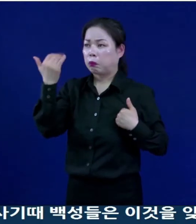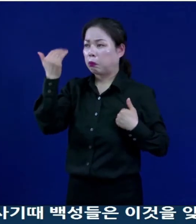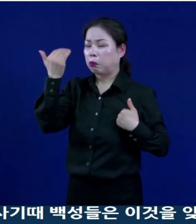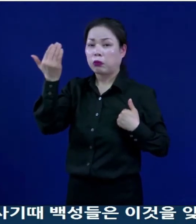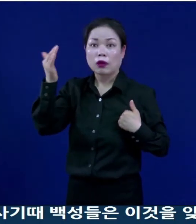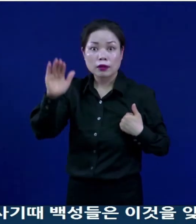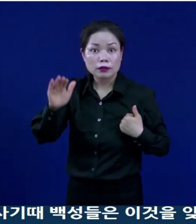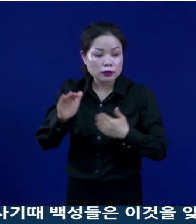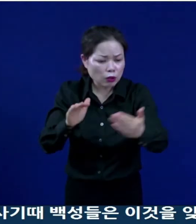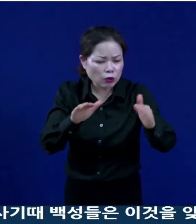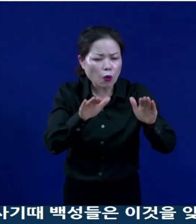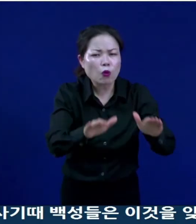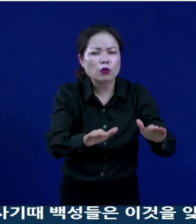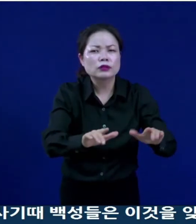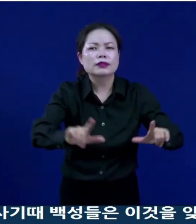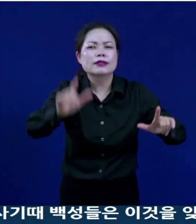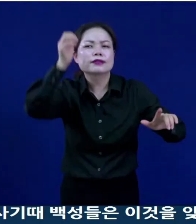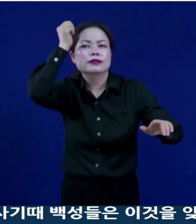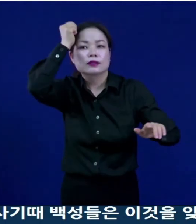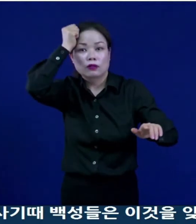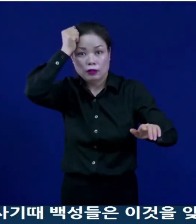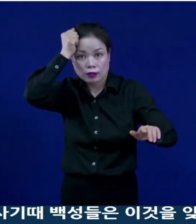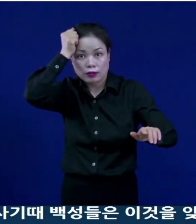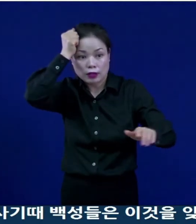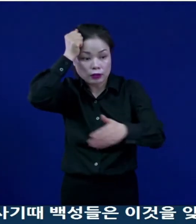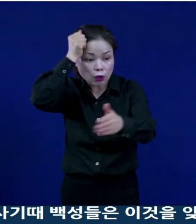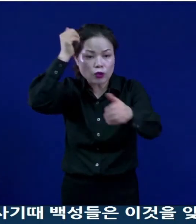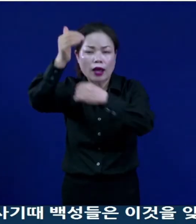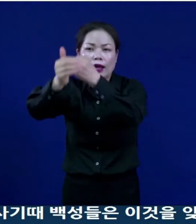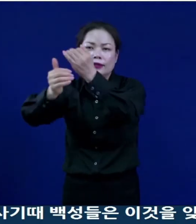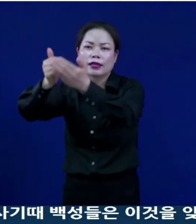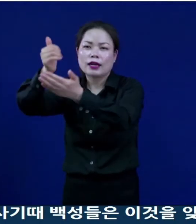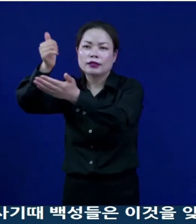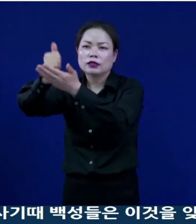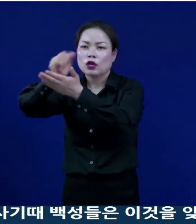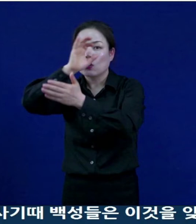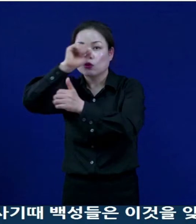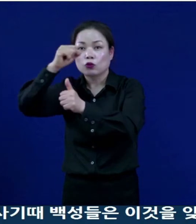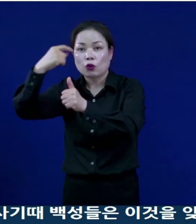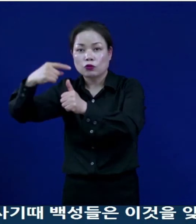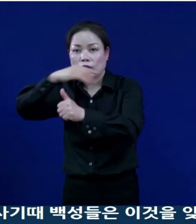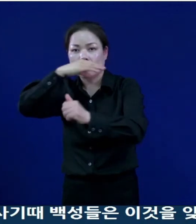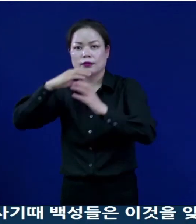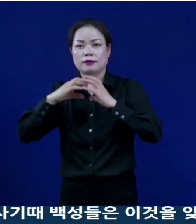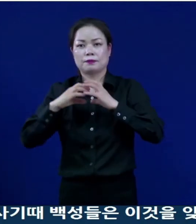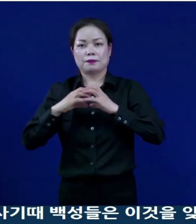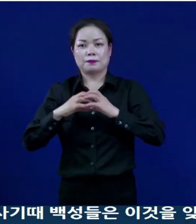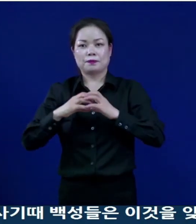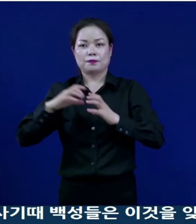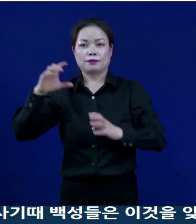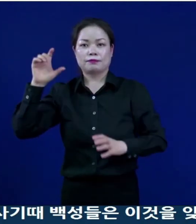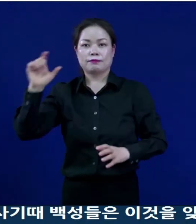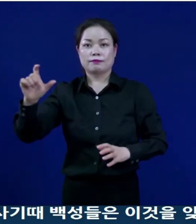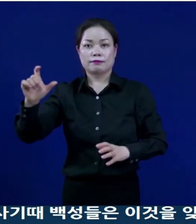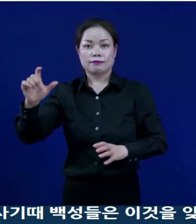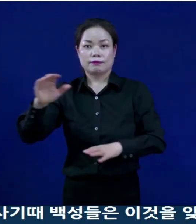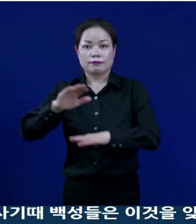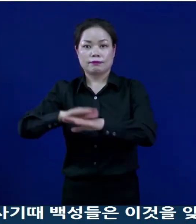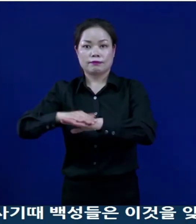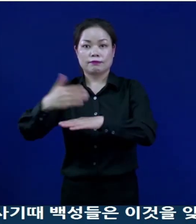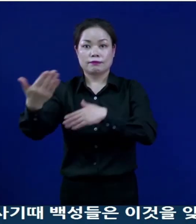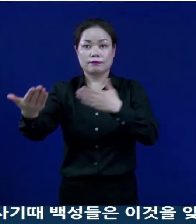못하였으나 너희가 오늘날 기억할 것은 너희의 하나님 여호와의 교훈과 그의 위엄과 그의 강한 손과 펴신